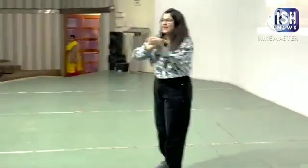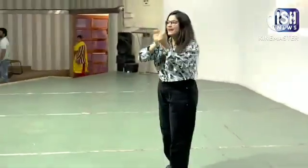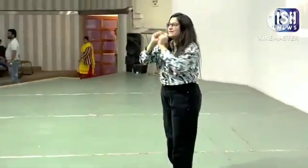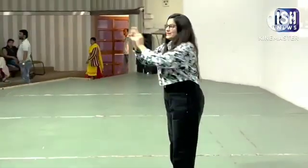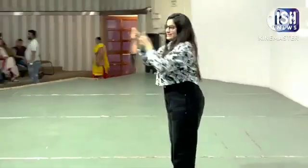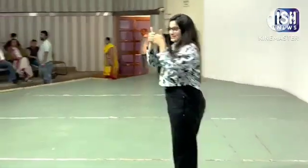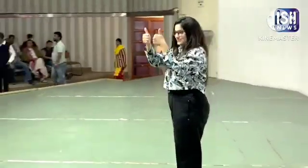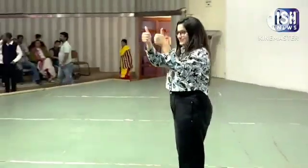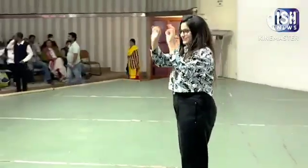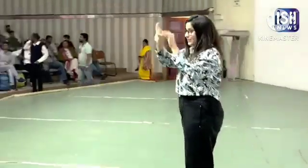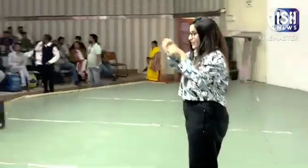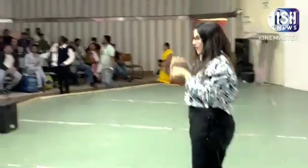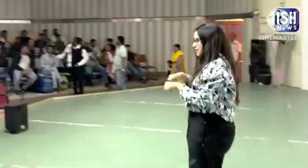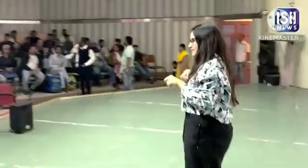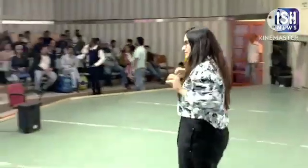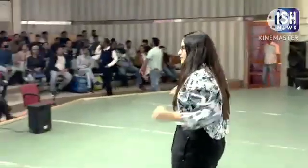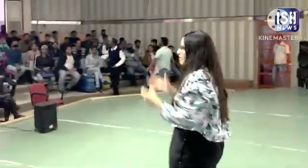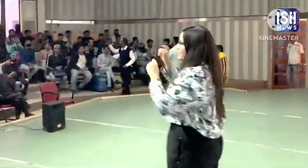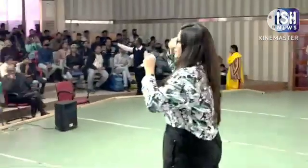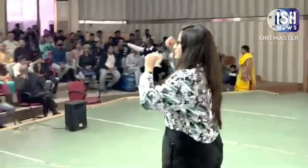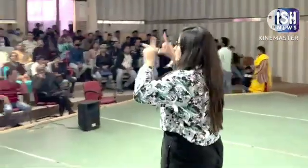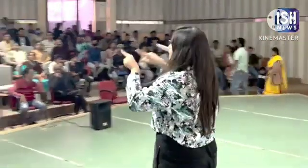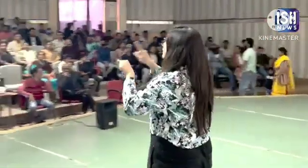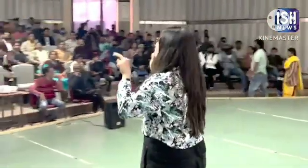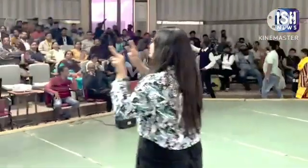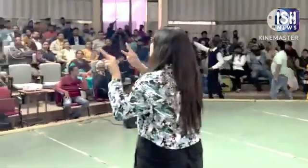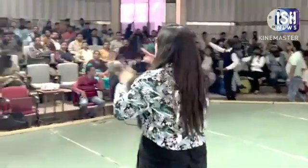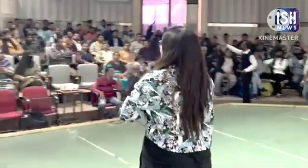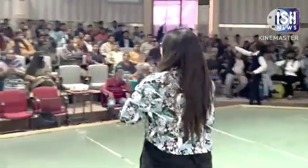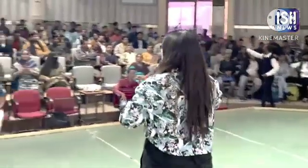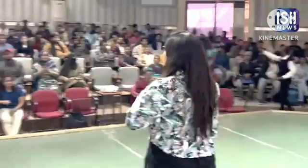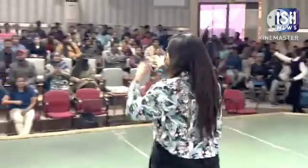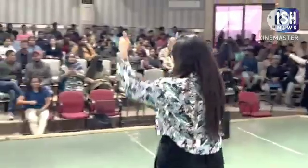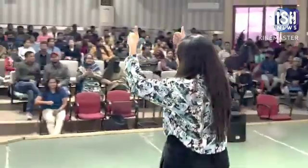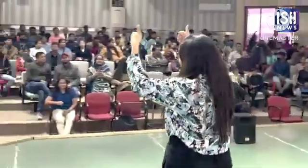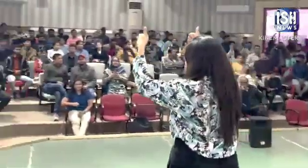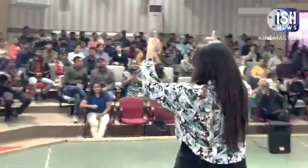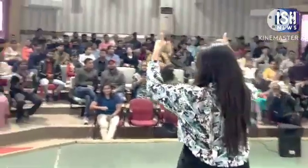अब हम फिल्म शुरू करेंगे। आशा है कि आप सभी आनंद लेंगे। फिल्म के बाद आपका फीडबैक लूंगी।